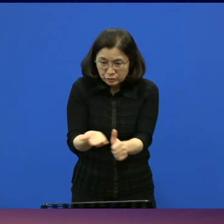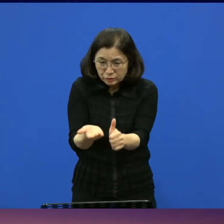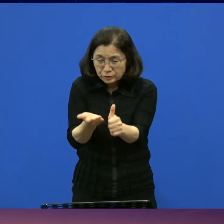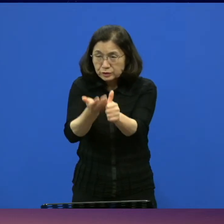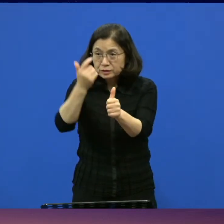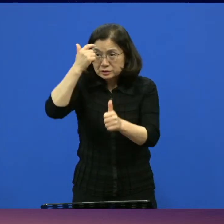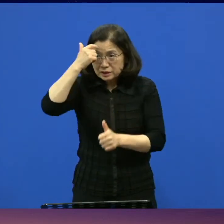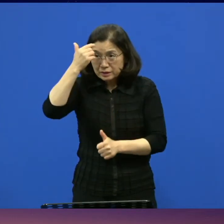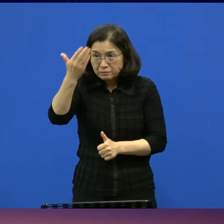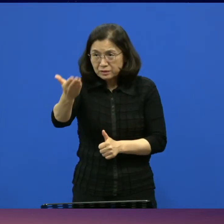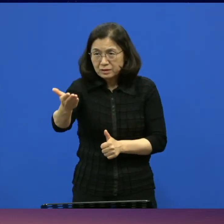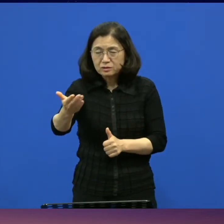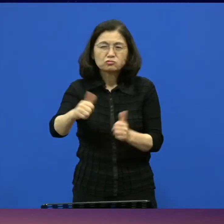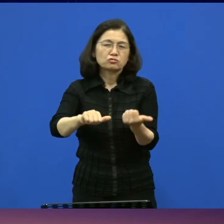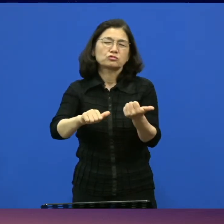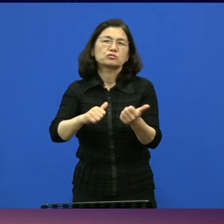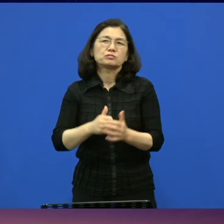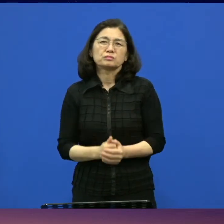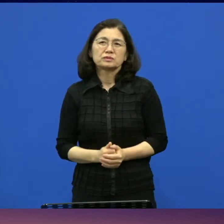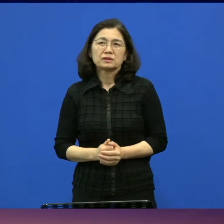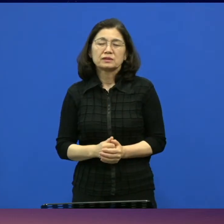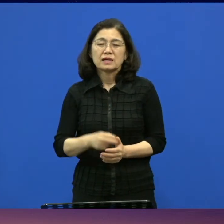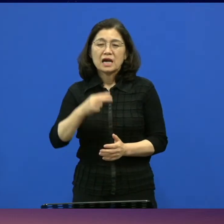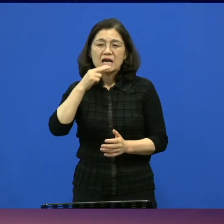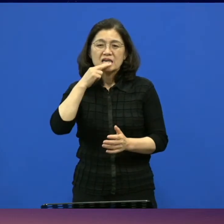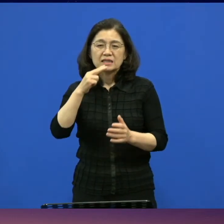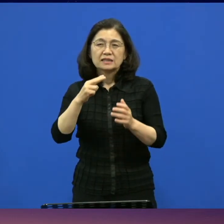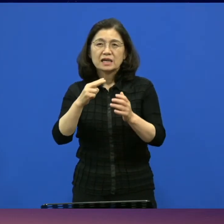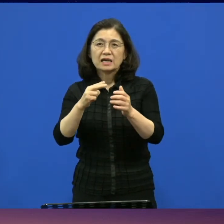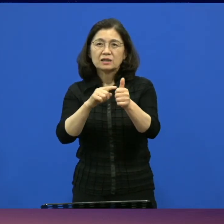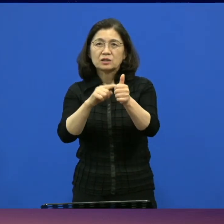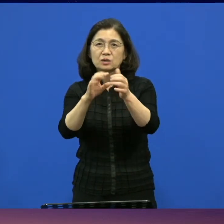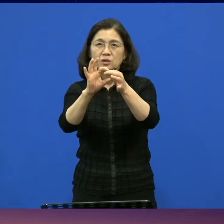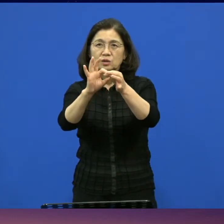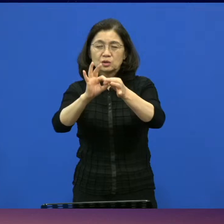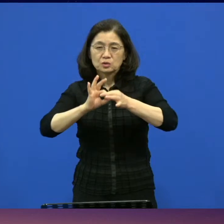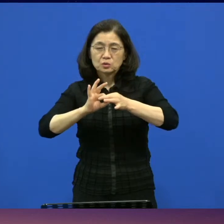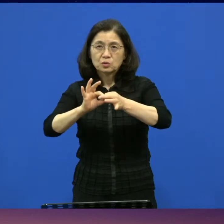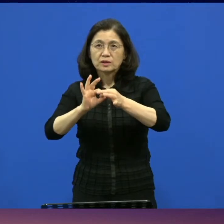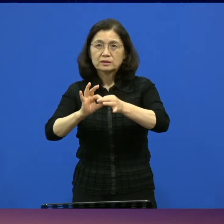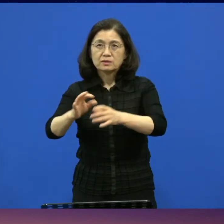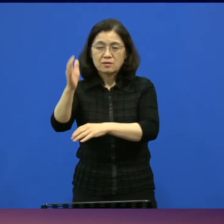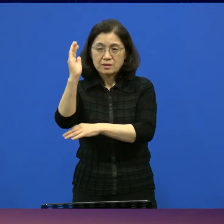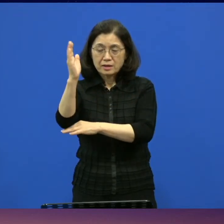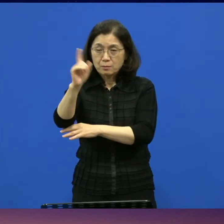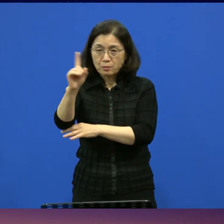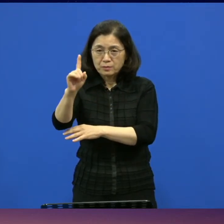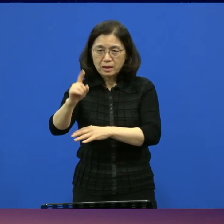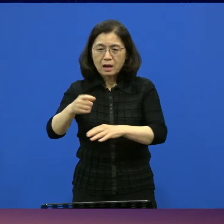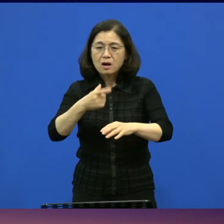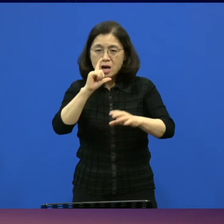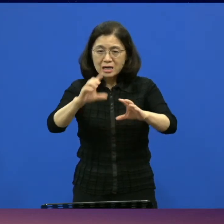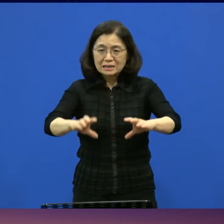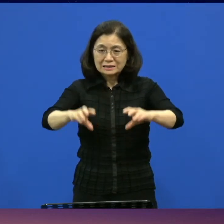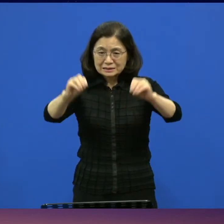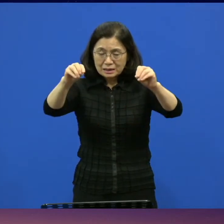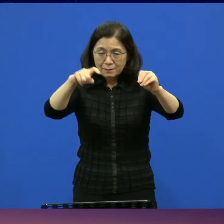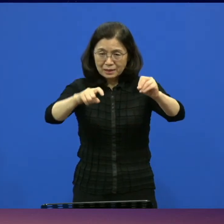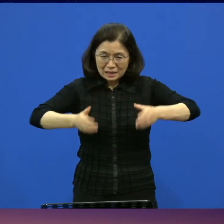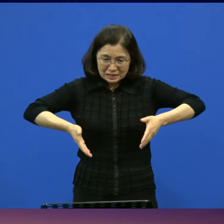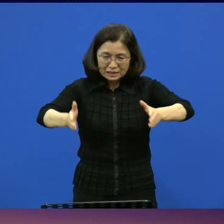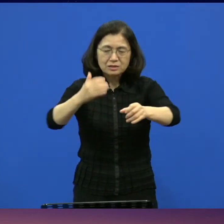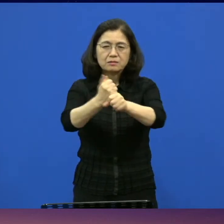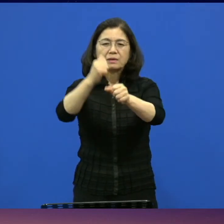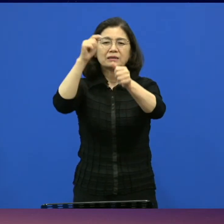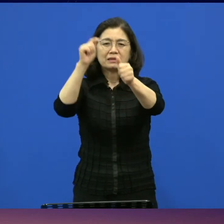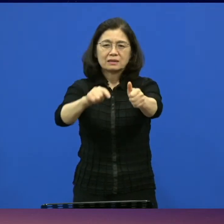그 지금 오늘 이사야를 통해서 우리가 말하는 그 길이 그 사막의 길을 내라는 거예요. 하나님이 오실